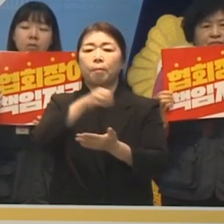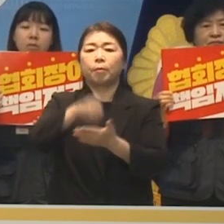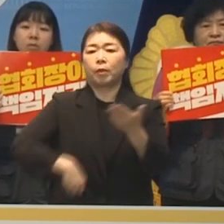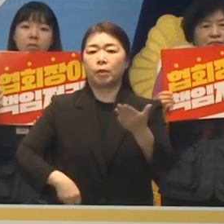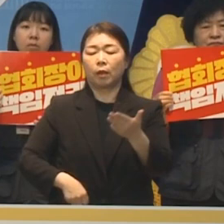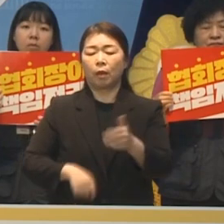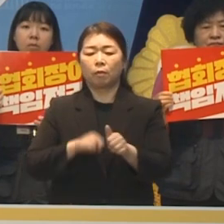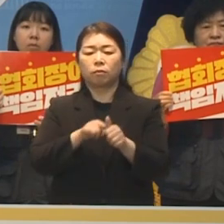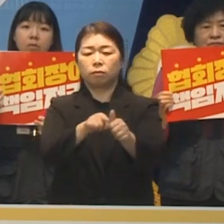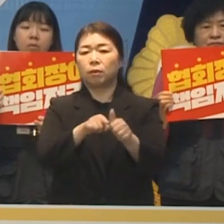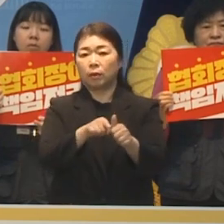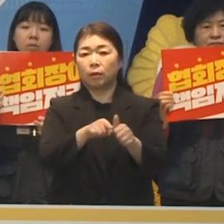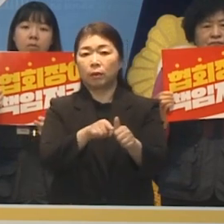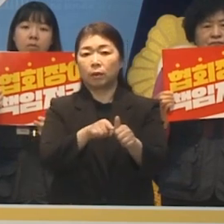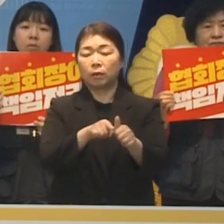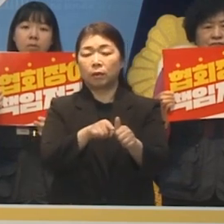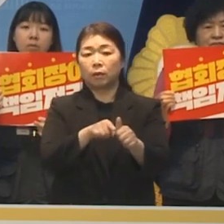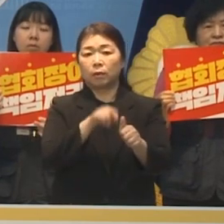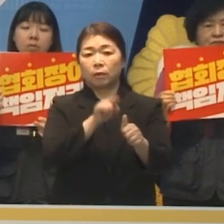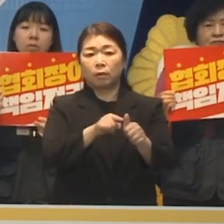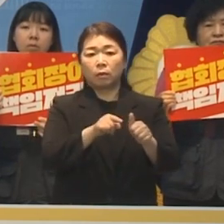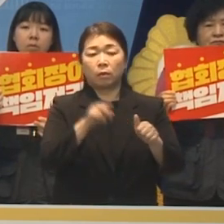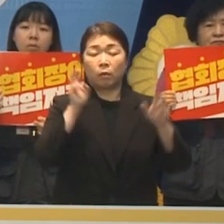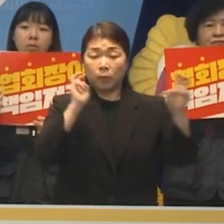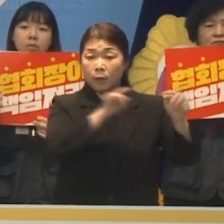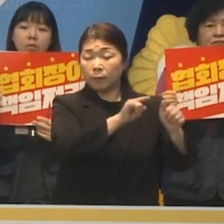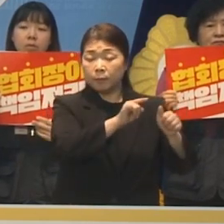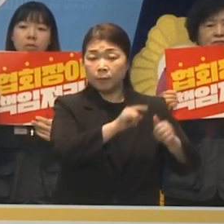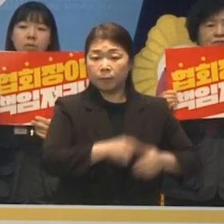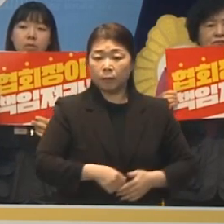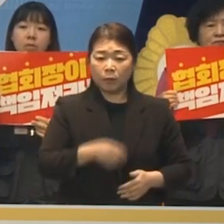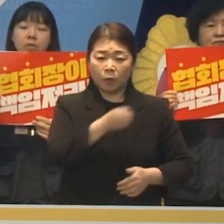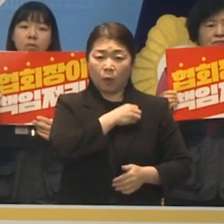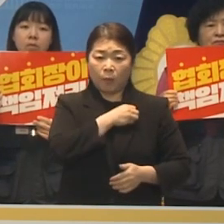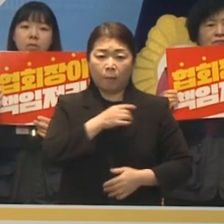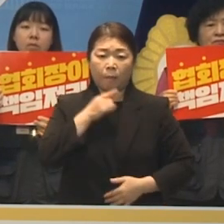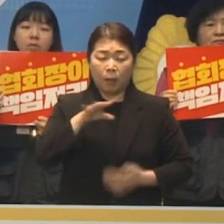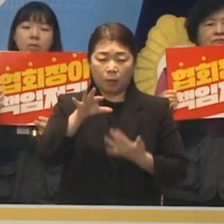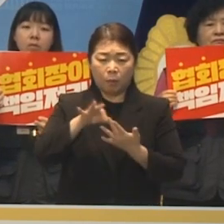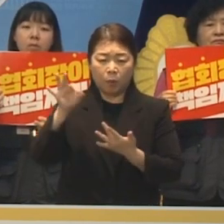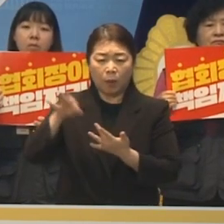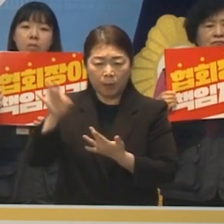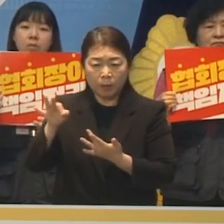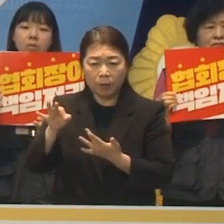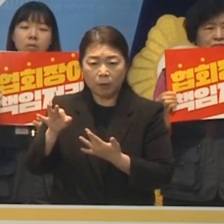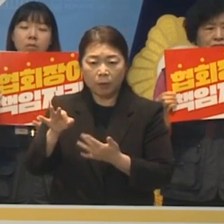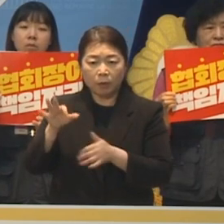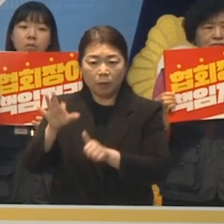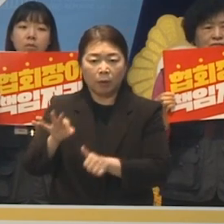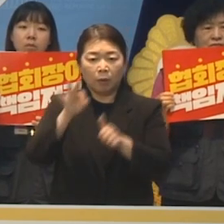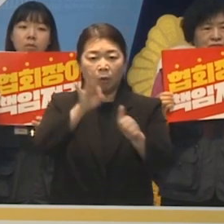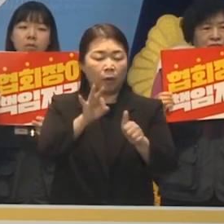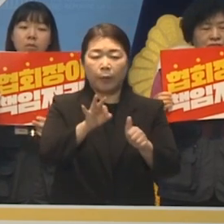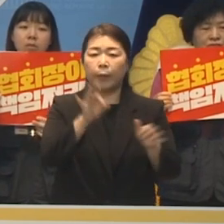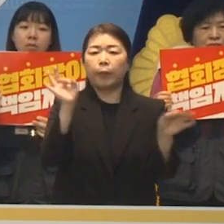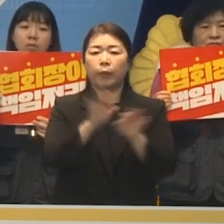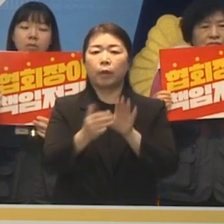종용했다. 주식회사 맥서브는 조합원만을 골라내어 고용 승계를